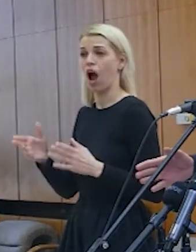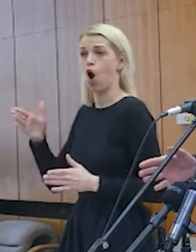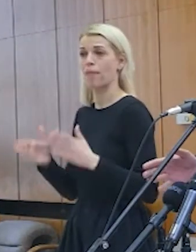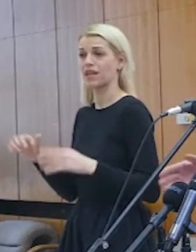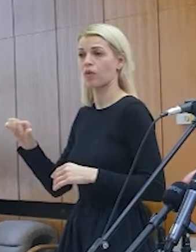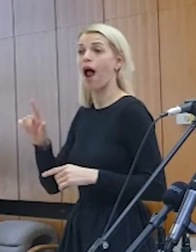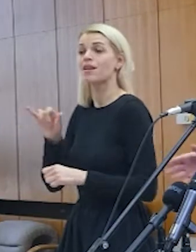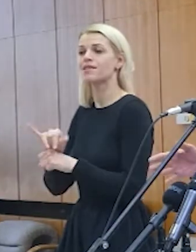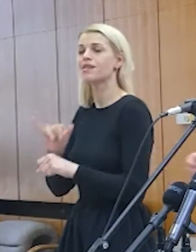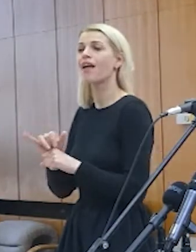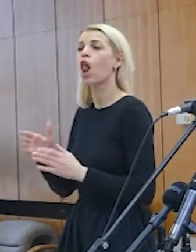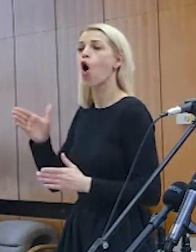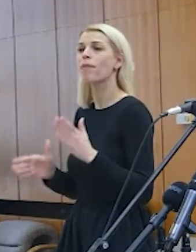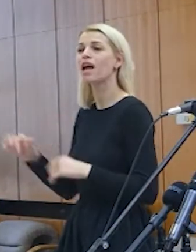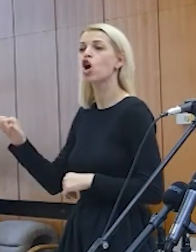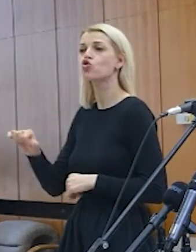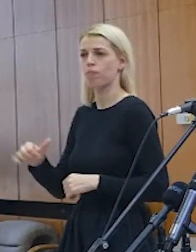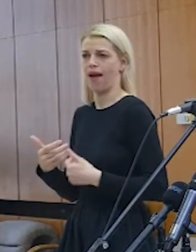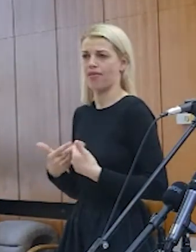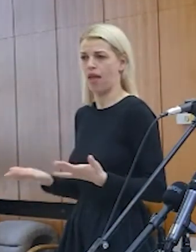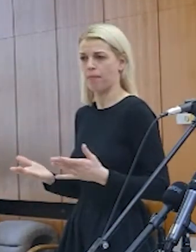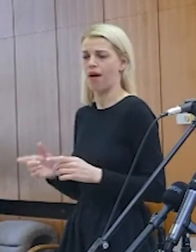momentálne obmedzené nie sú, ropa normálne tečie,